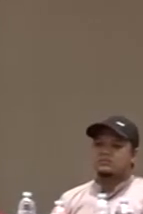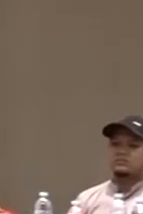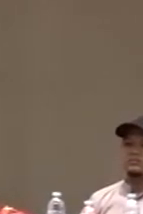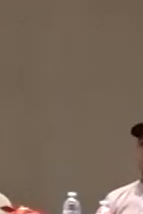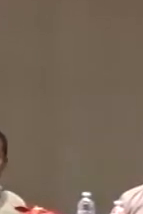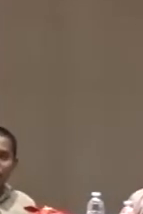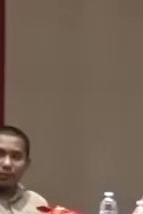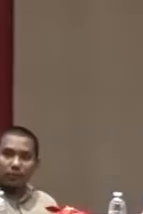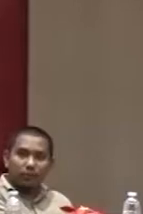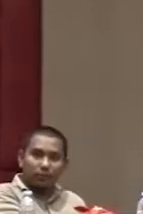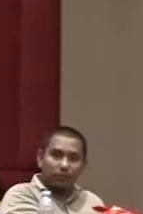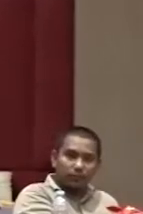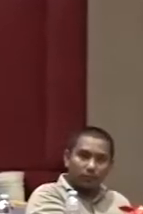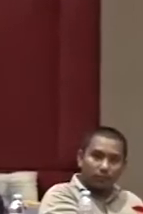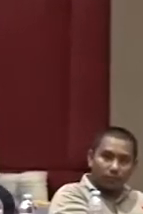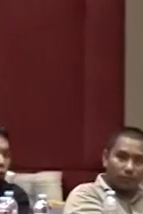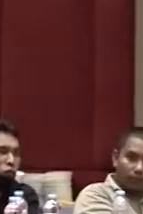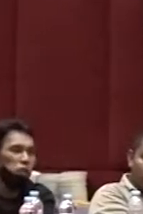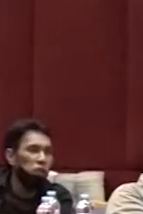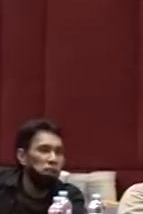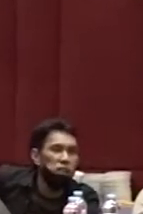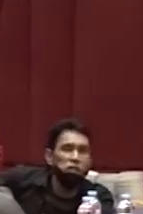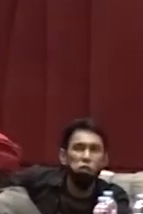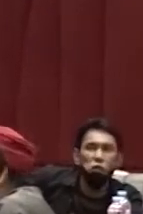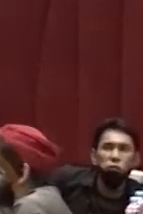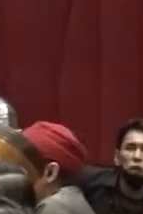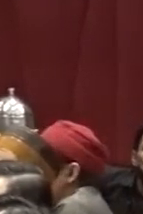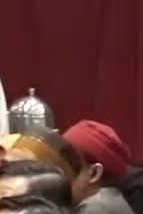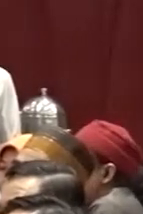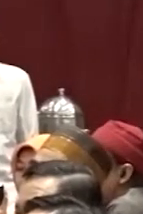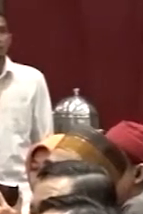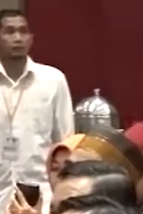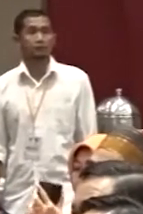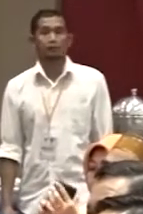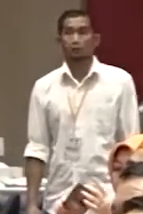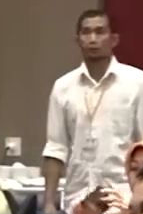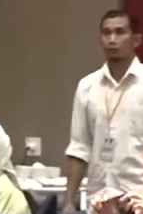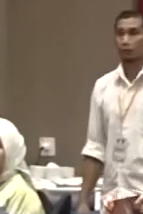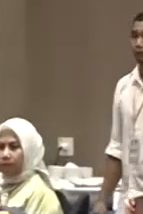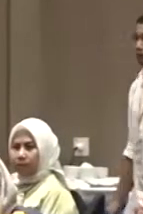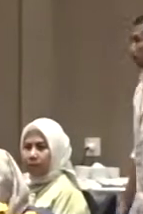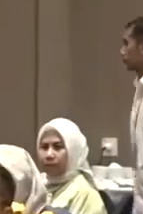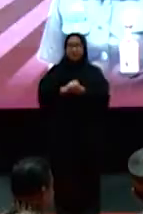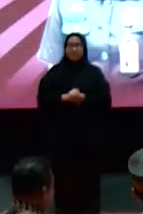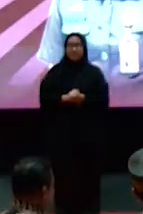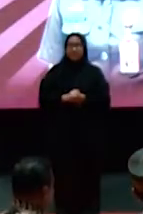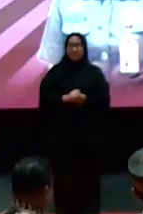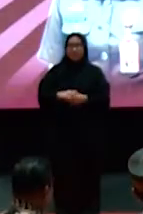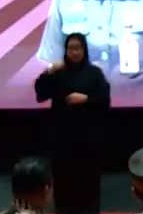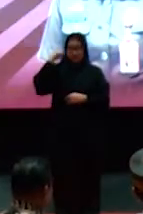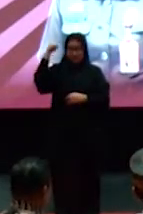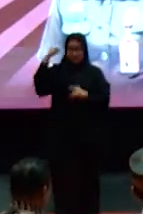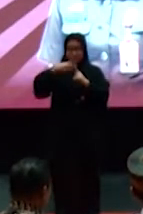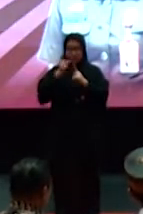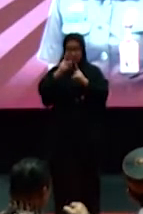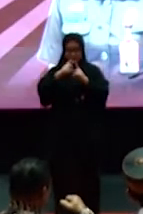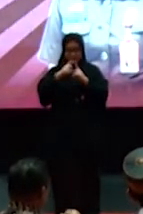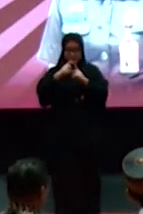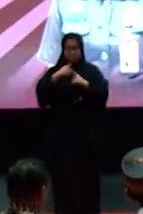semua Shalom Om Swastiastu Nam Buda salam kebajikan hidup buru